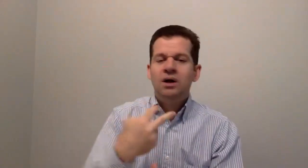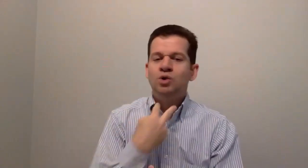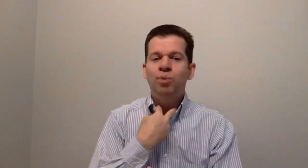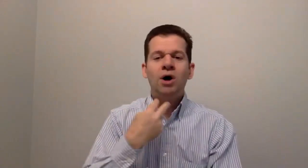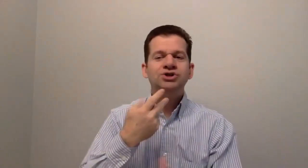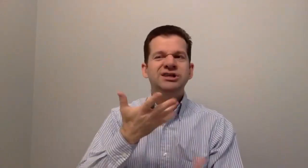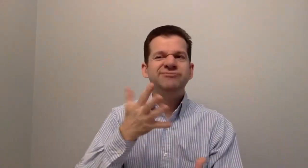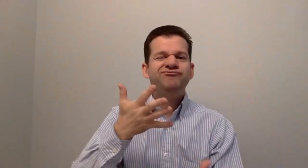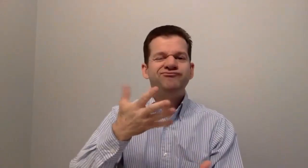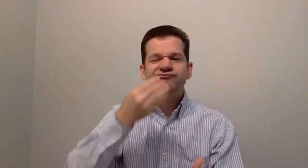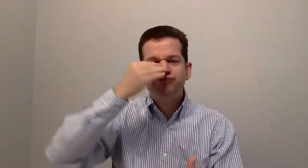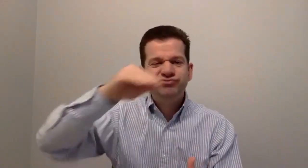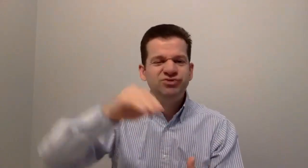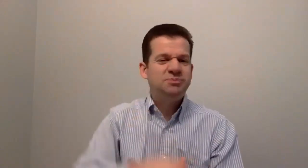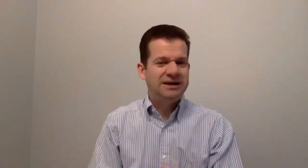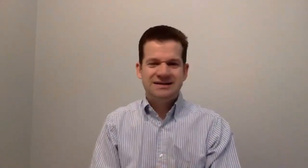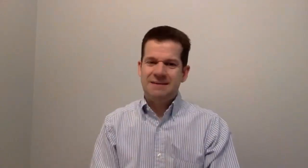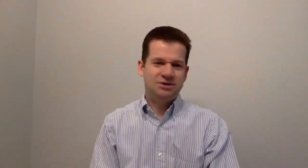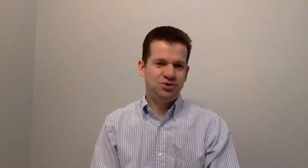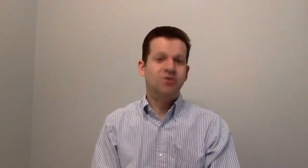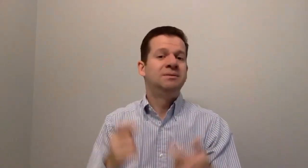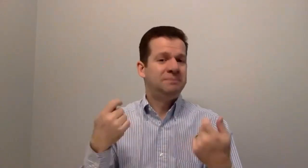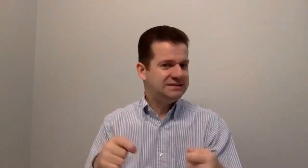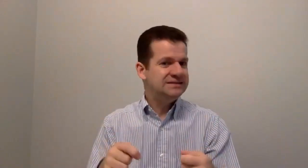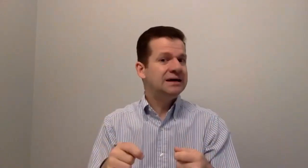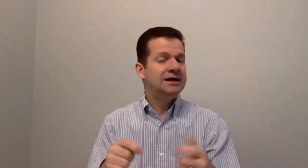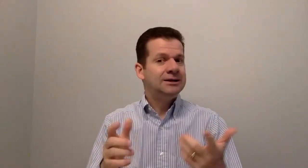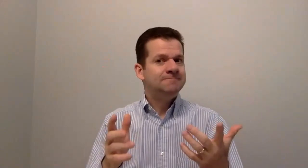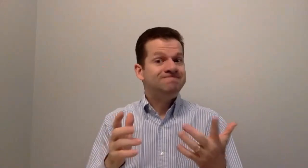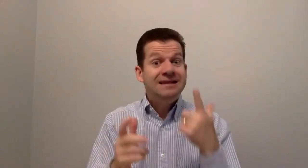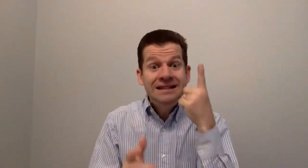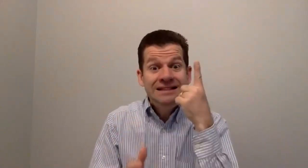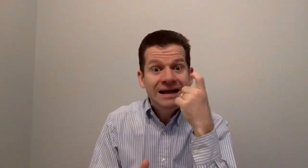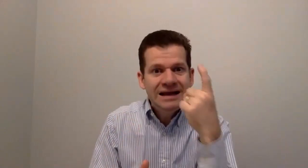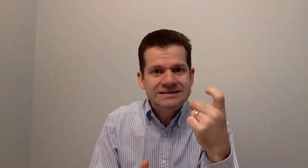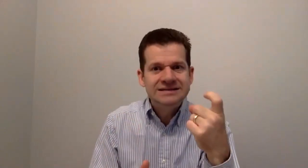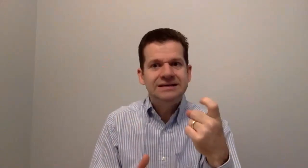Não pode desprezar a pessoa, precisa interesse,